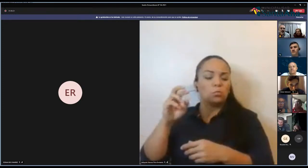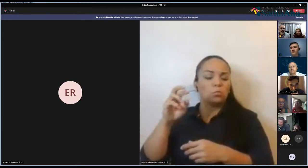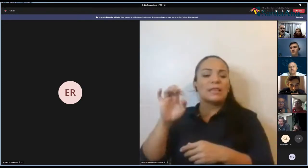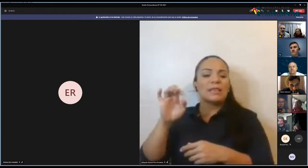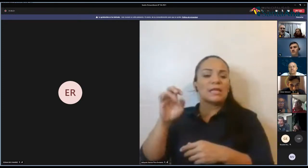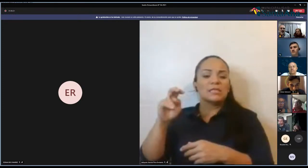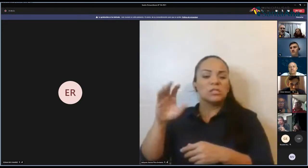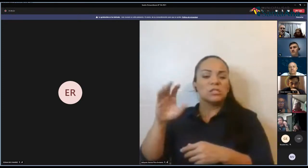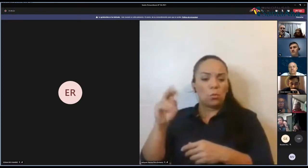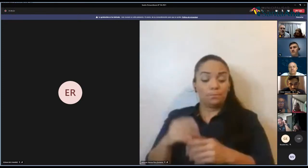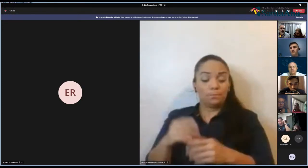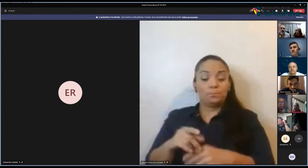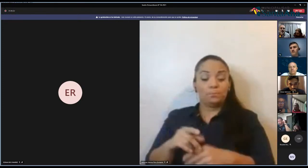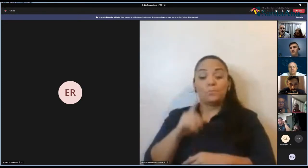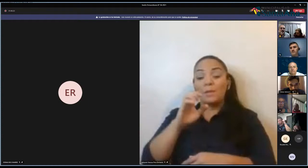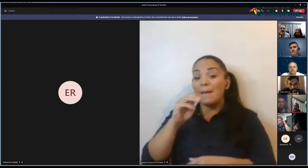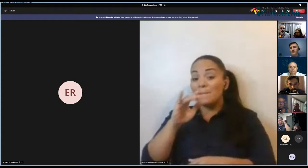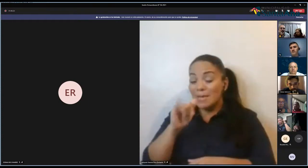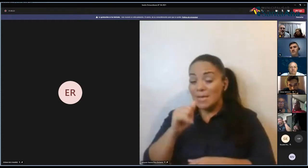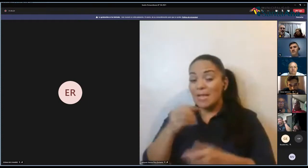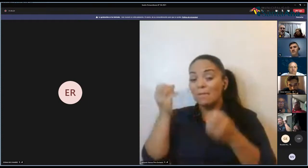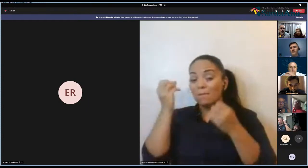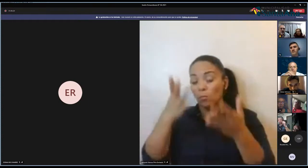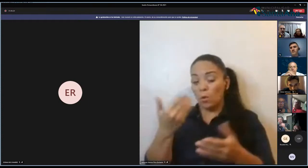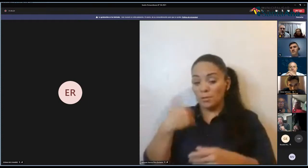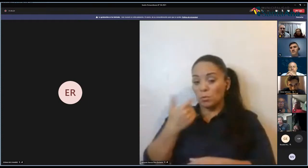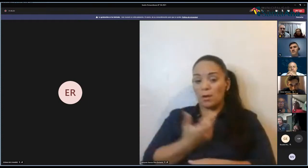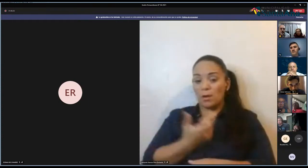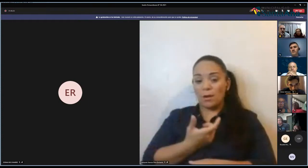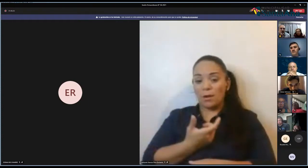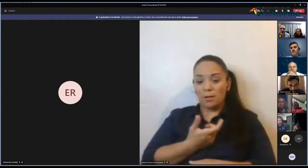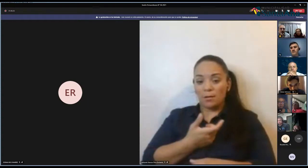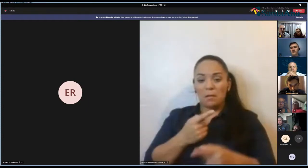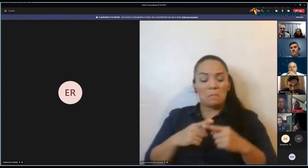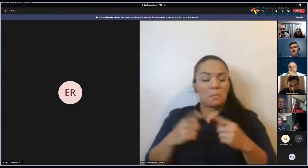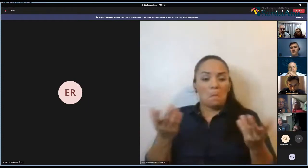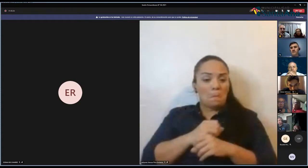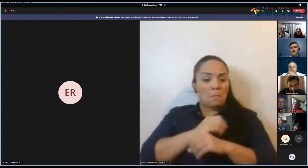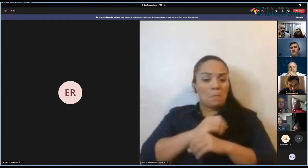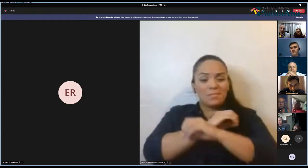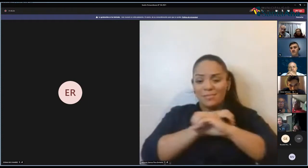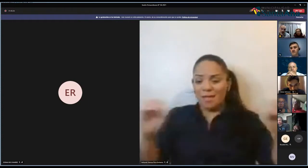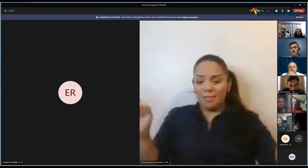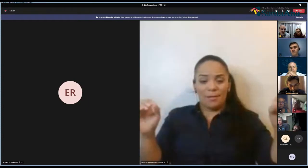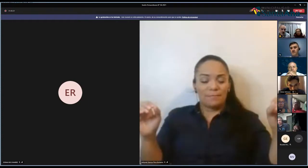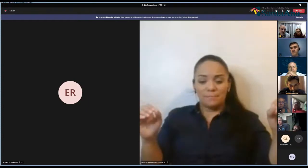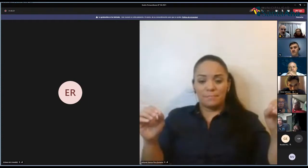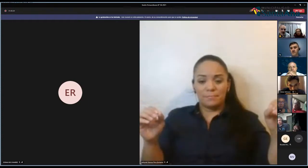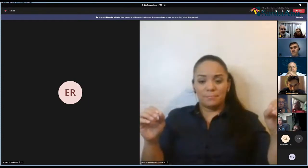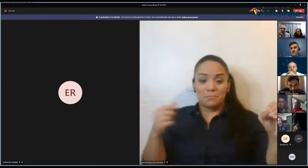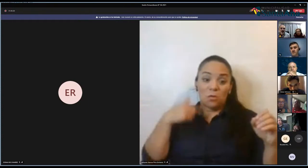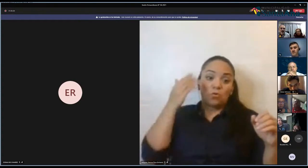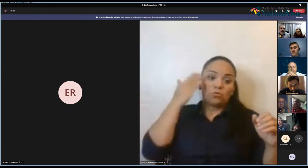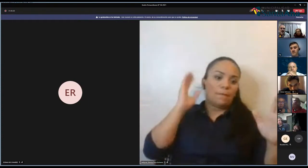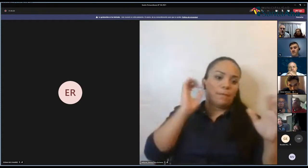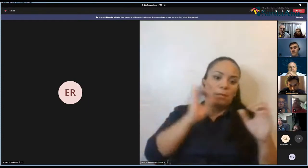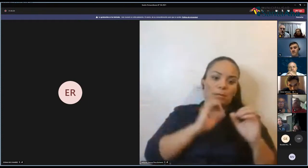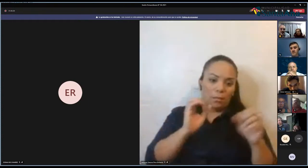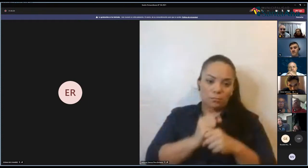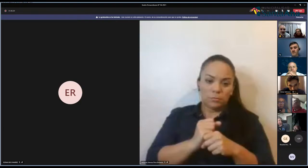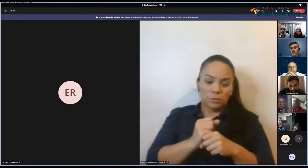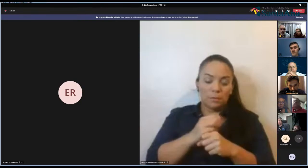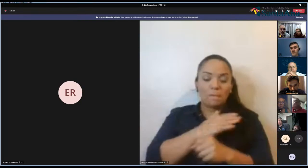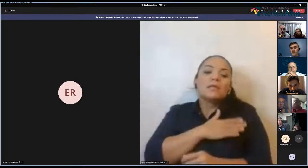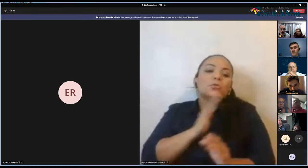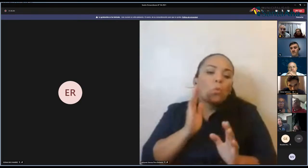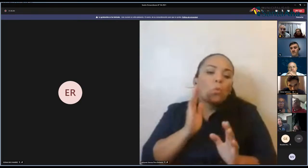emilia reportó eso al señor alcalde y no se hizo absolutamente nada al menos que yo conozca me disculpas y ella ha